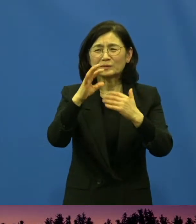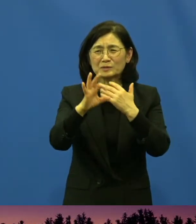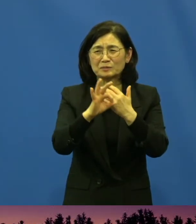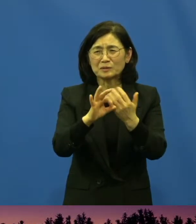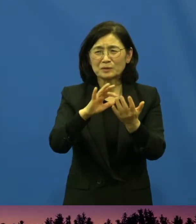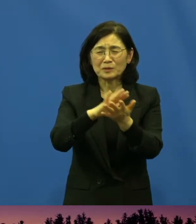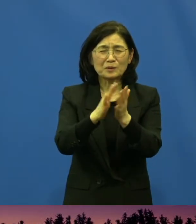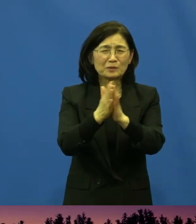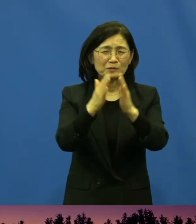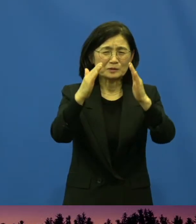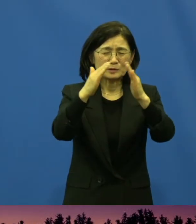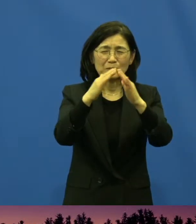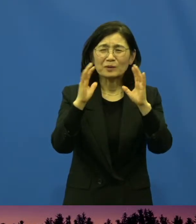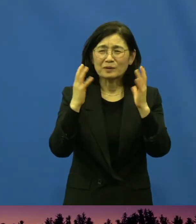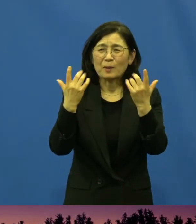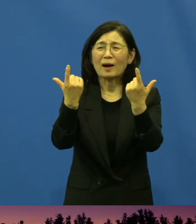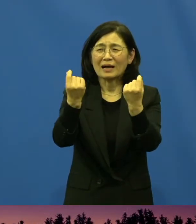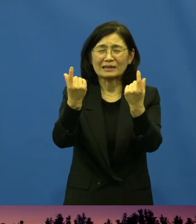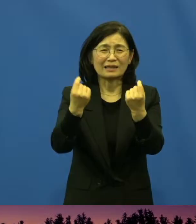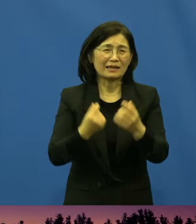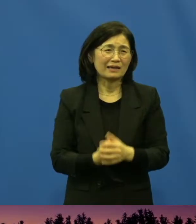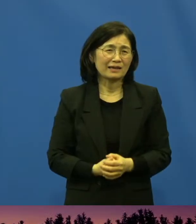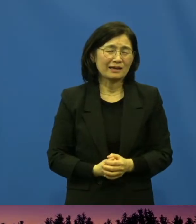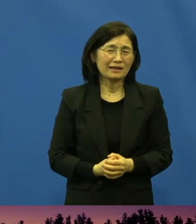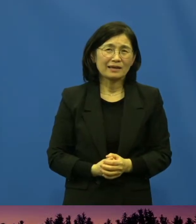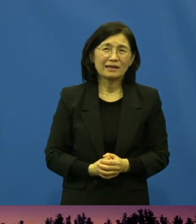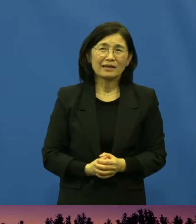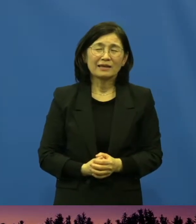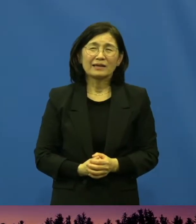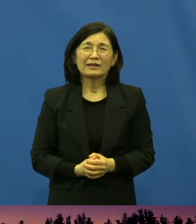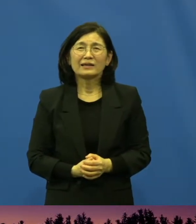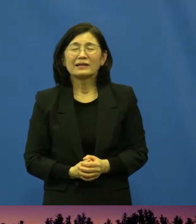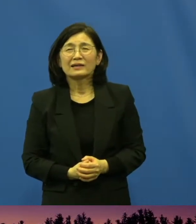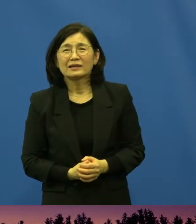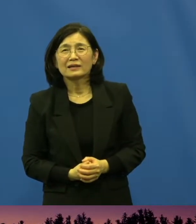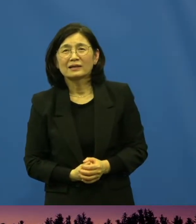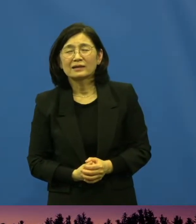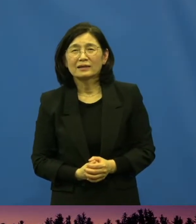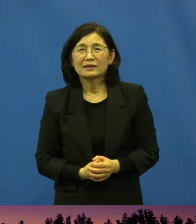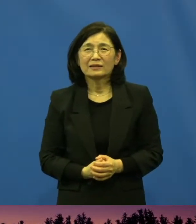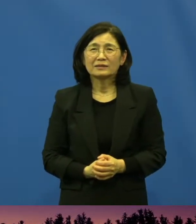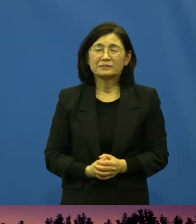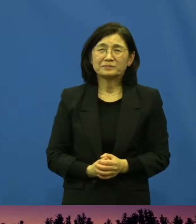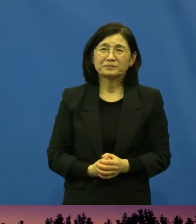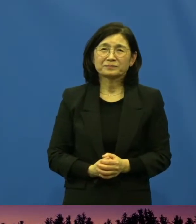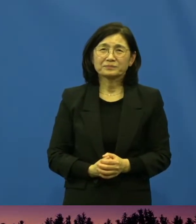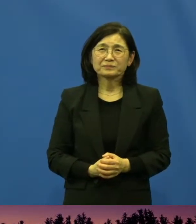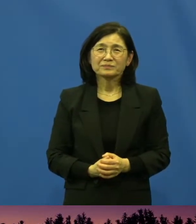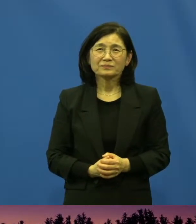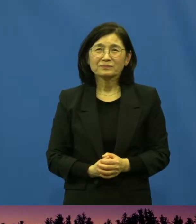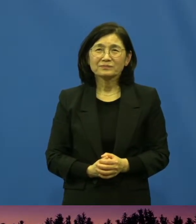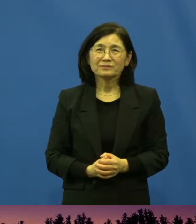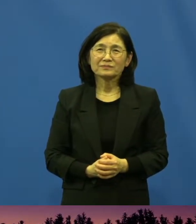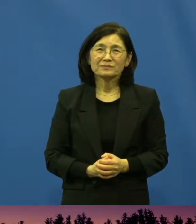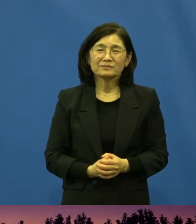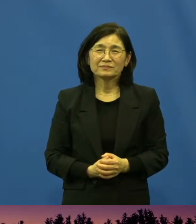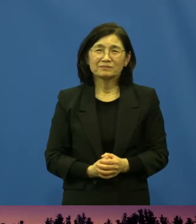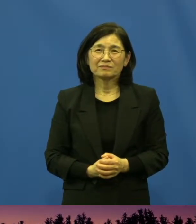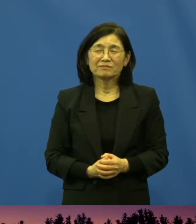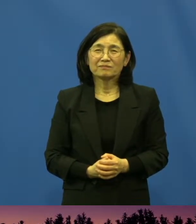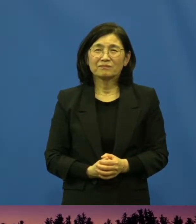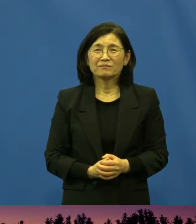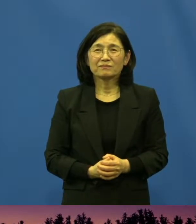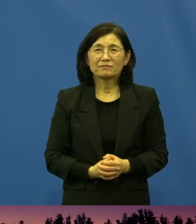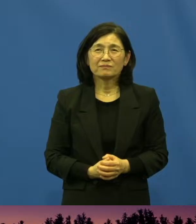초등학교를 안 가는 거예요. 계속 유치원에서 뺑뺑이를 도는 거예요. 그래서 거의 뭐 고문, 자문 뭐 다 하는